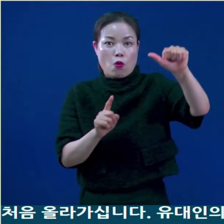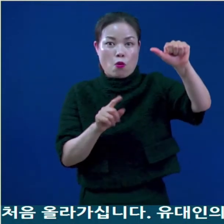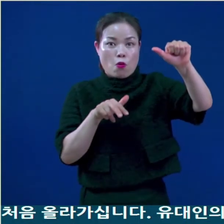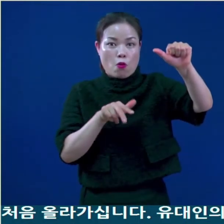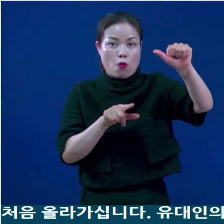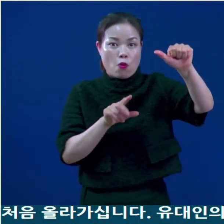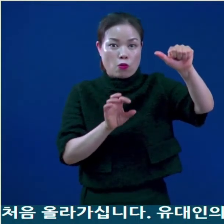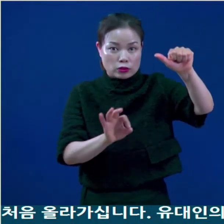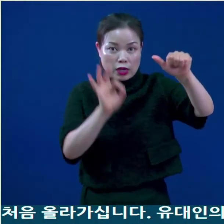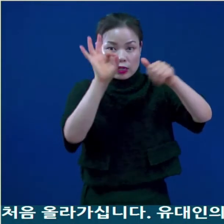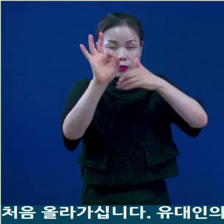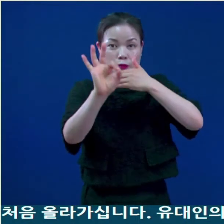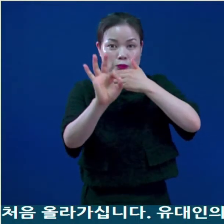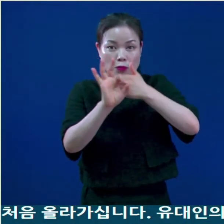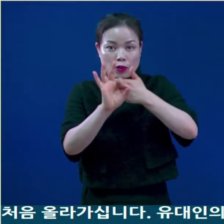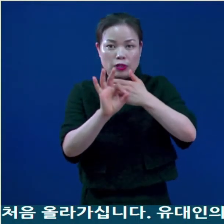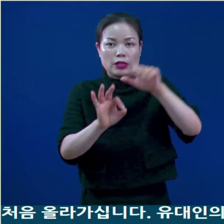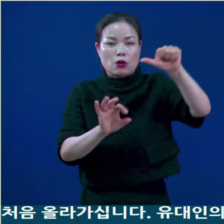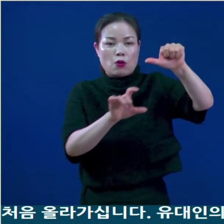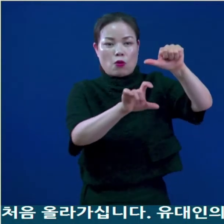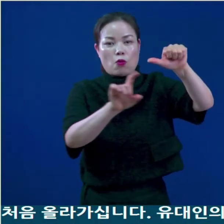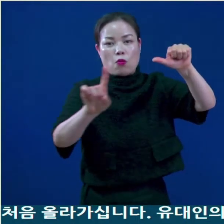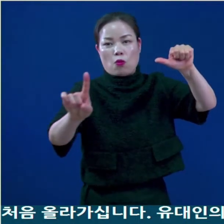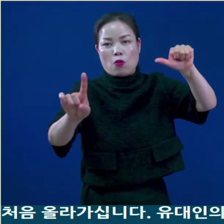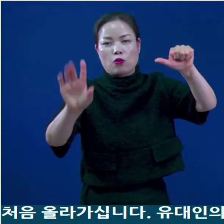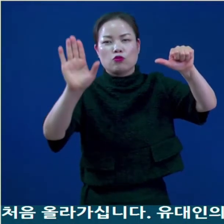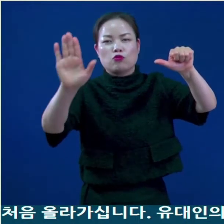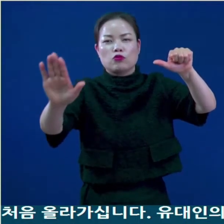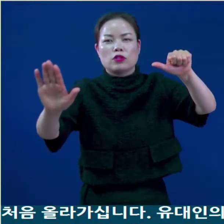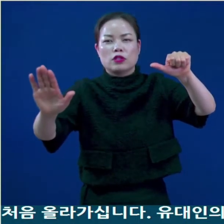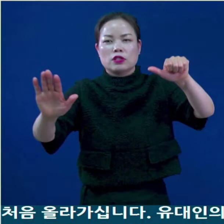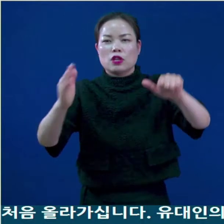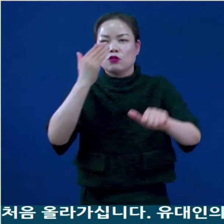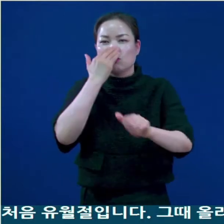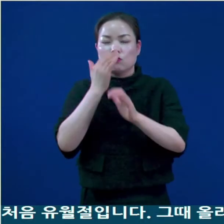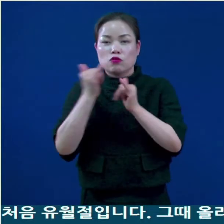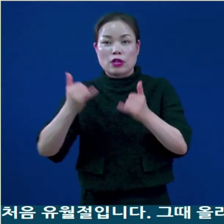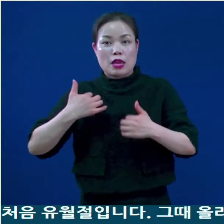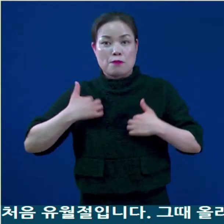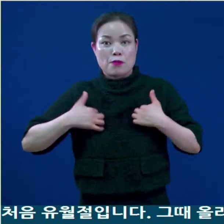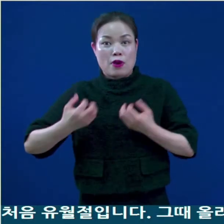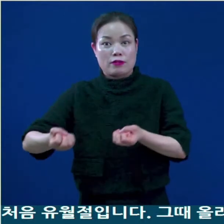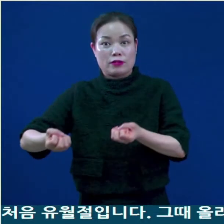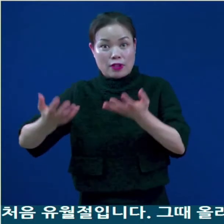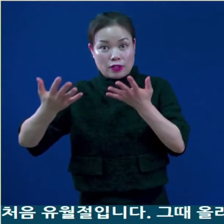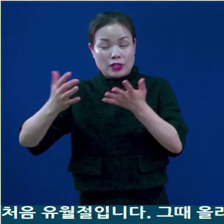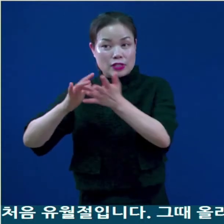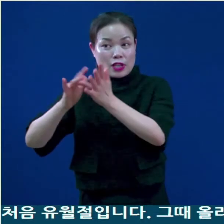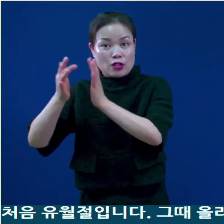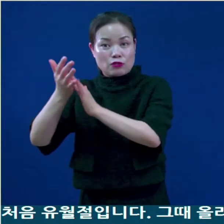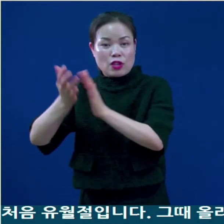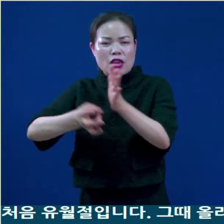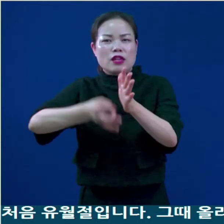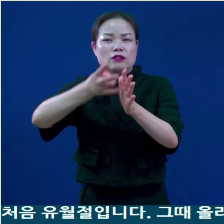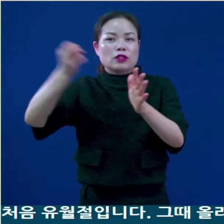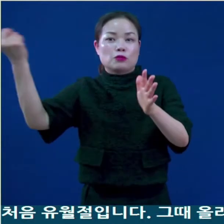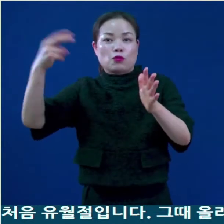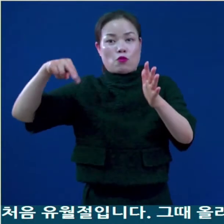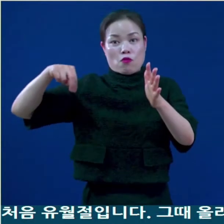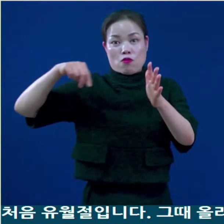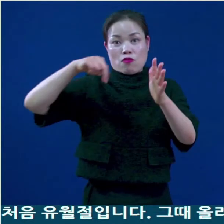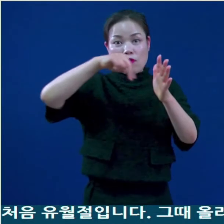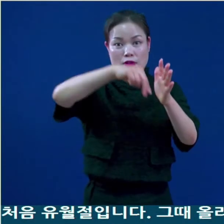가면 5장 1절 그 후에 유대인의 명절이 되어서 예수께서 예루살렘에 또